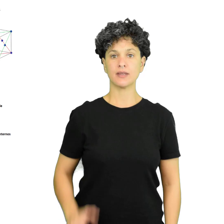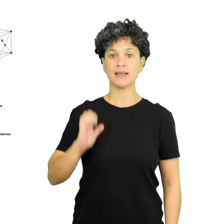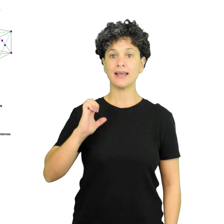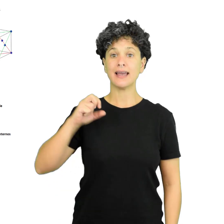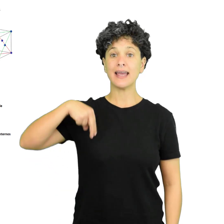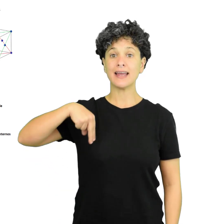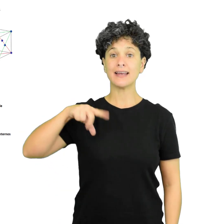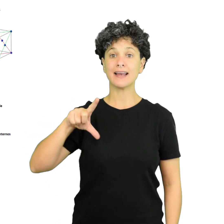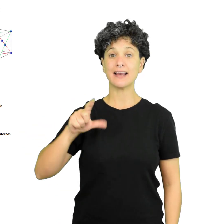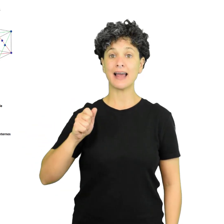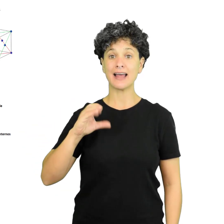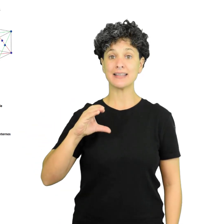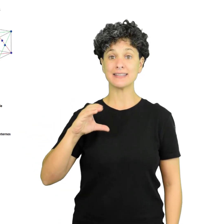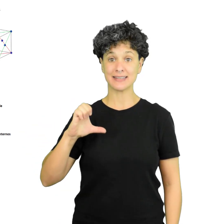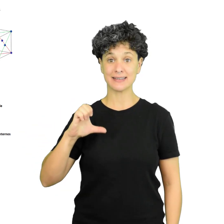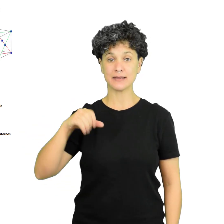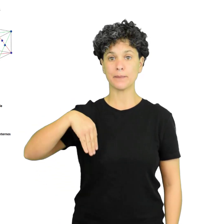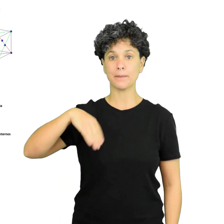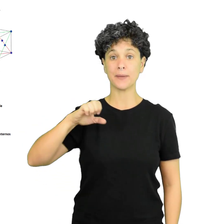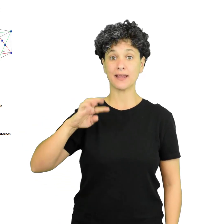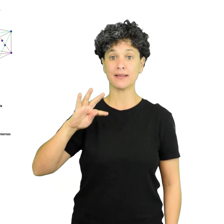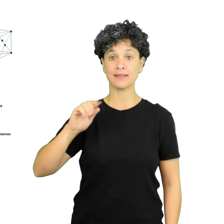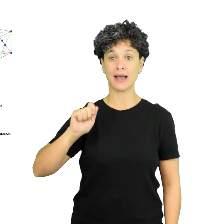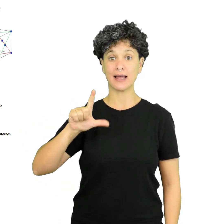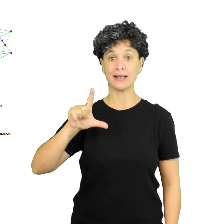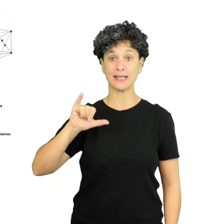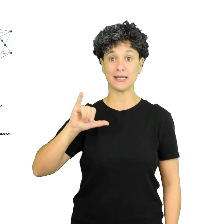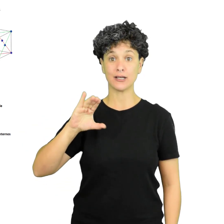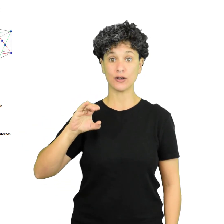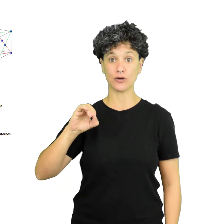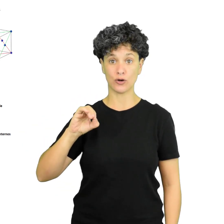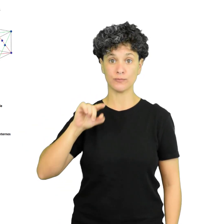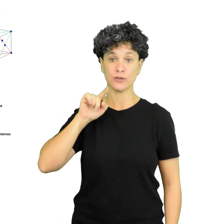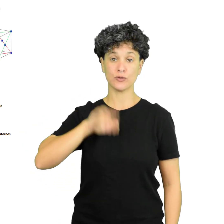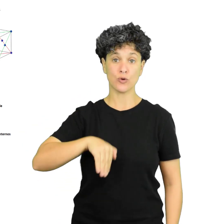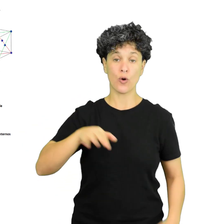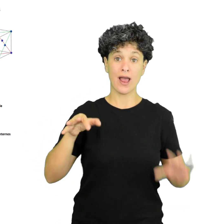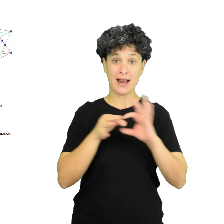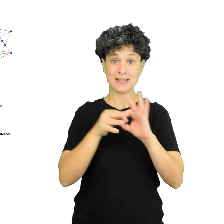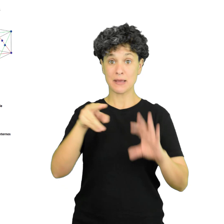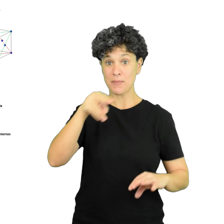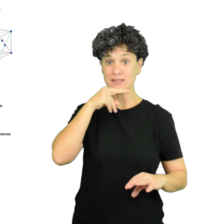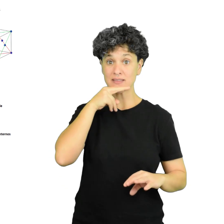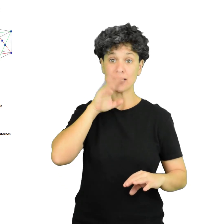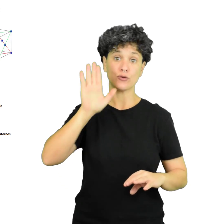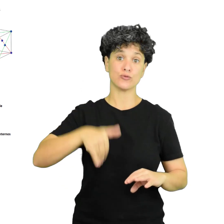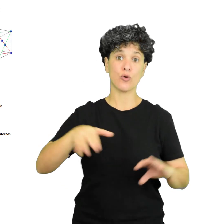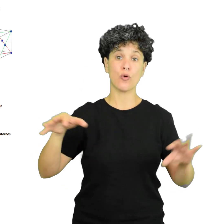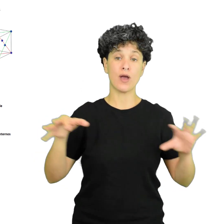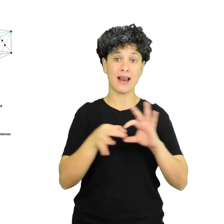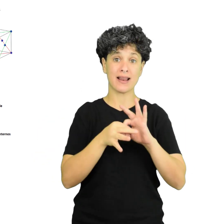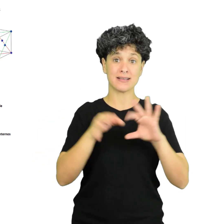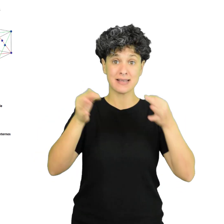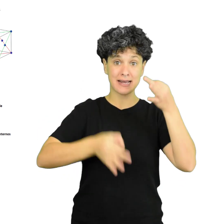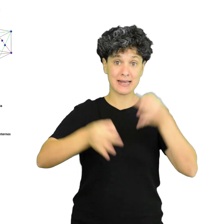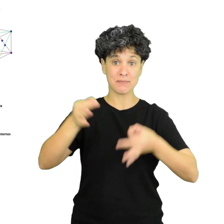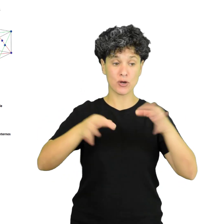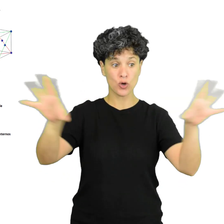enlace metálico el enlace metálico es un enlace químico que mantiene Unidos a los átomos de los